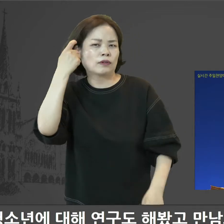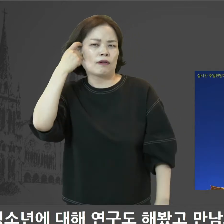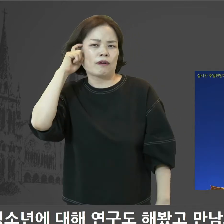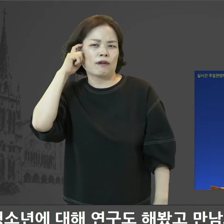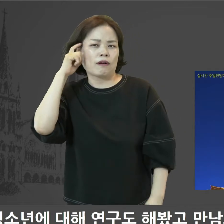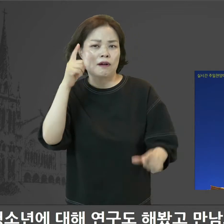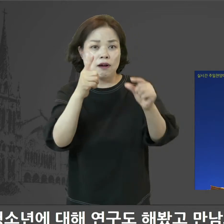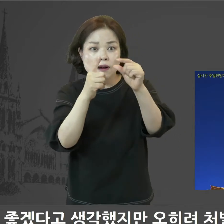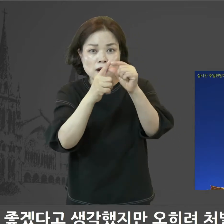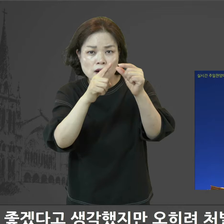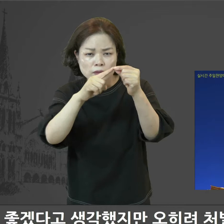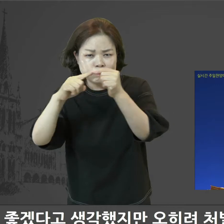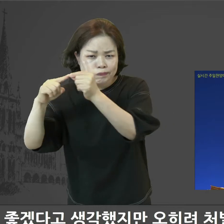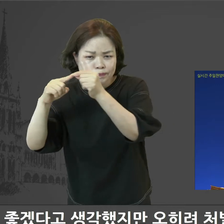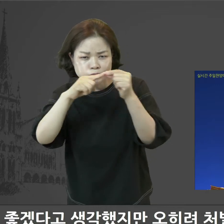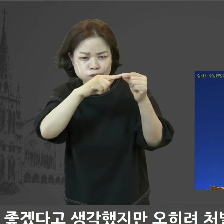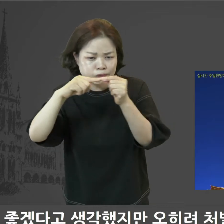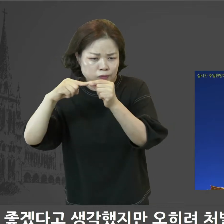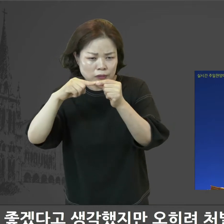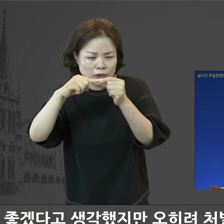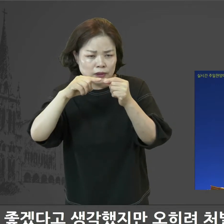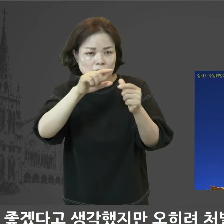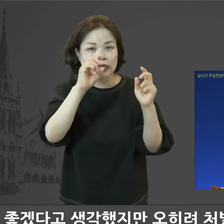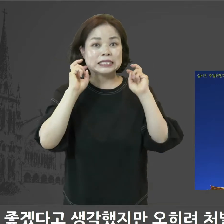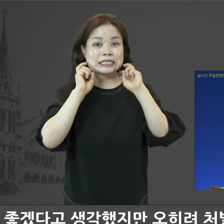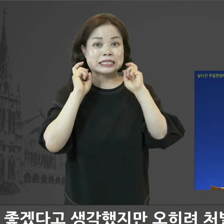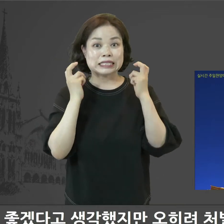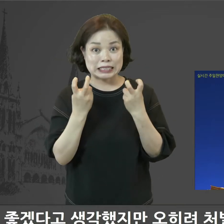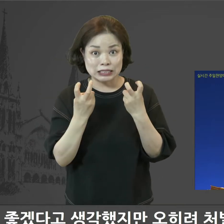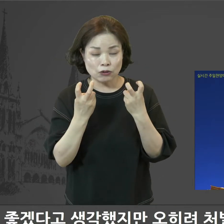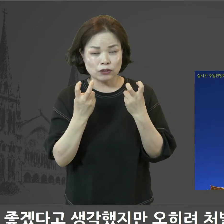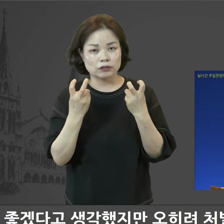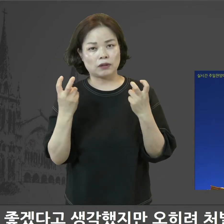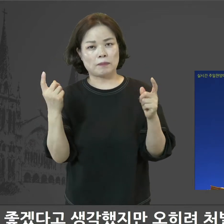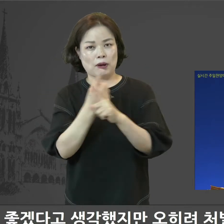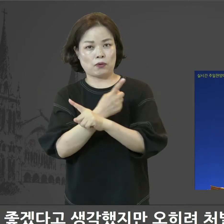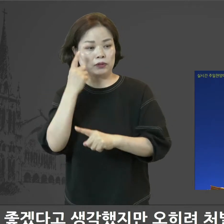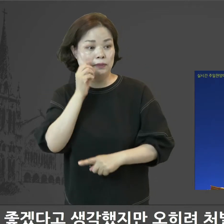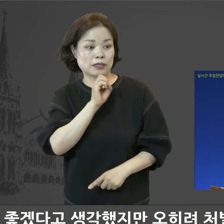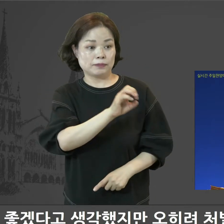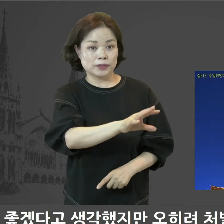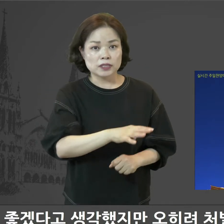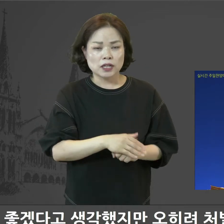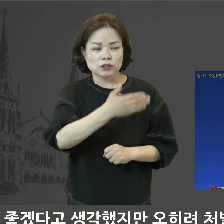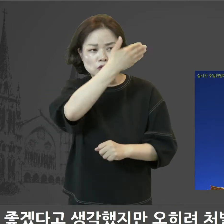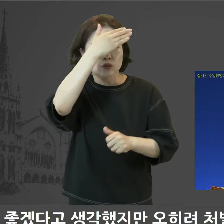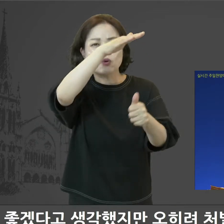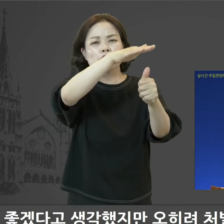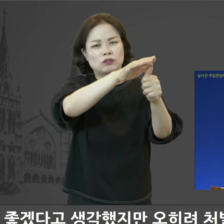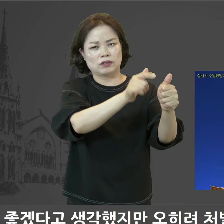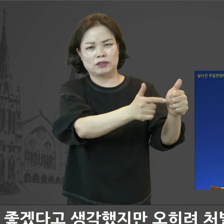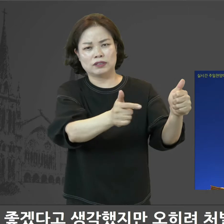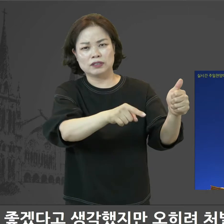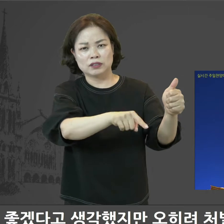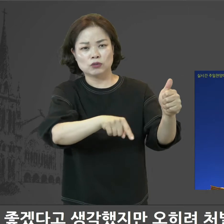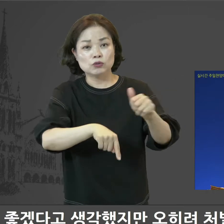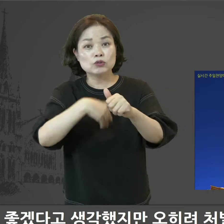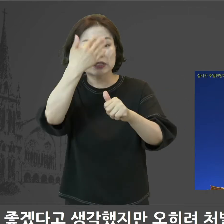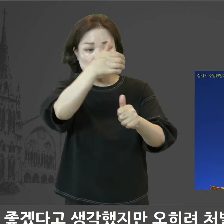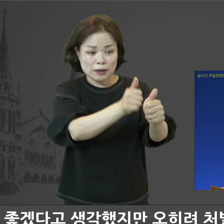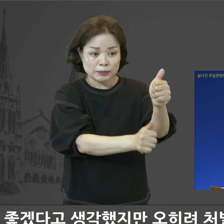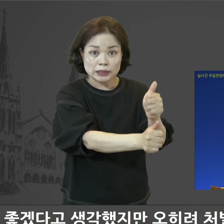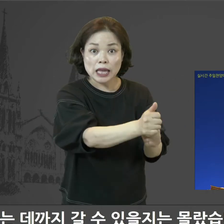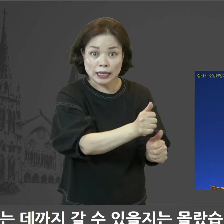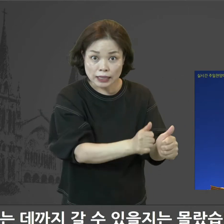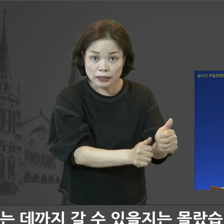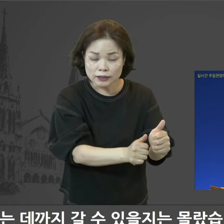했습니다. 그래서 제가 이 문구를 조금 인용을 해서 이렇게 한번 바꿔봤습니다. 우리 청소년들, 우리 다음